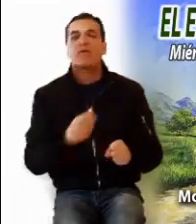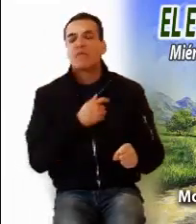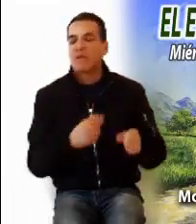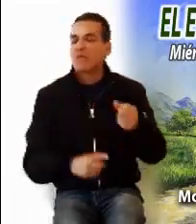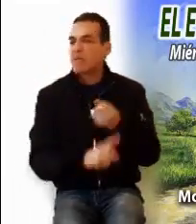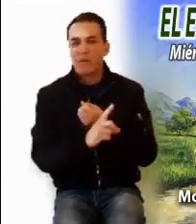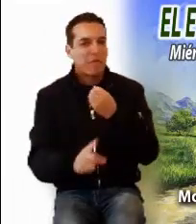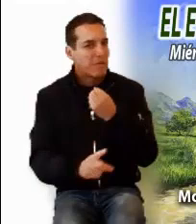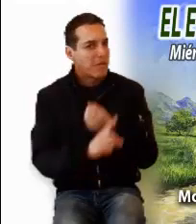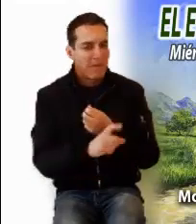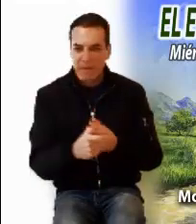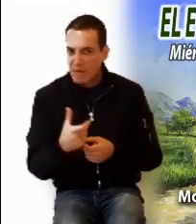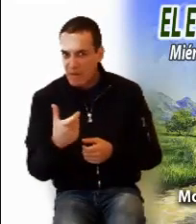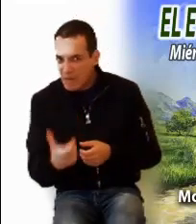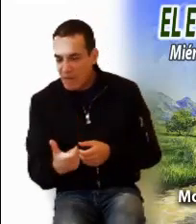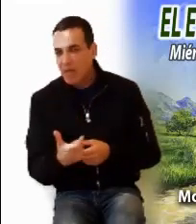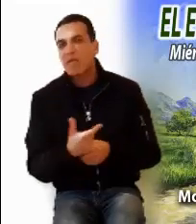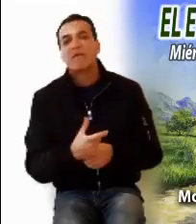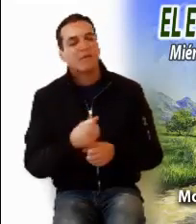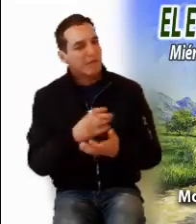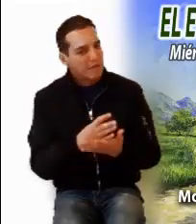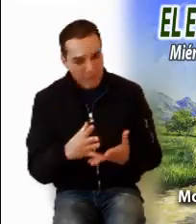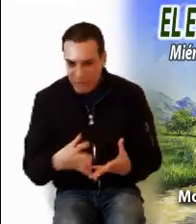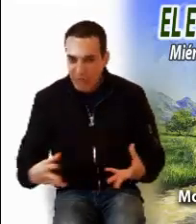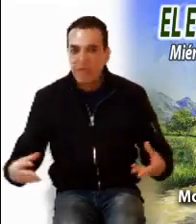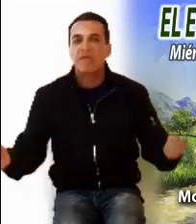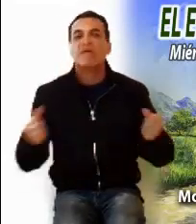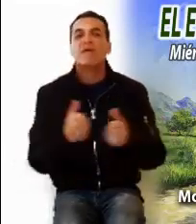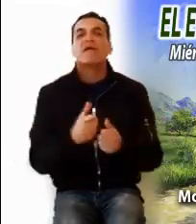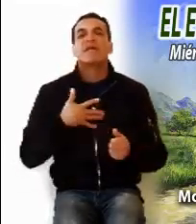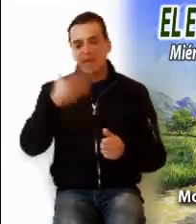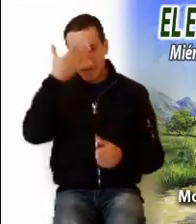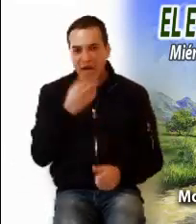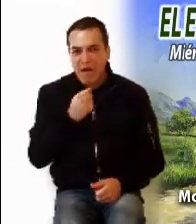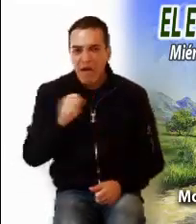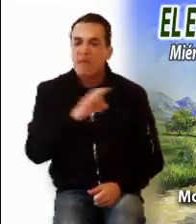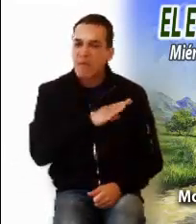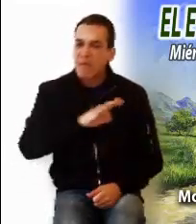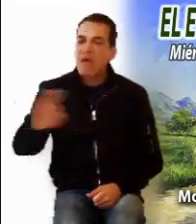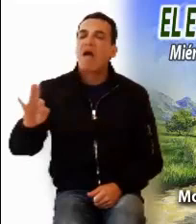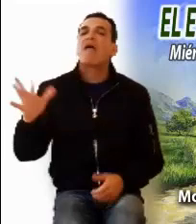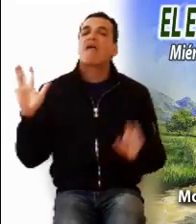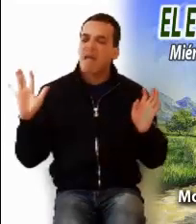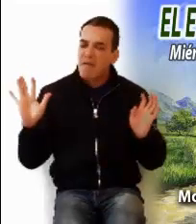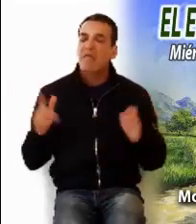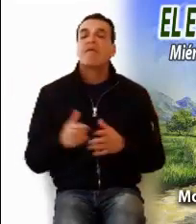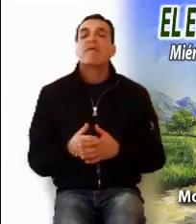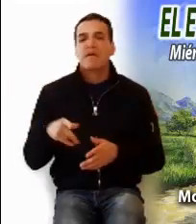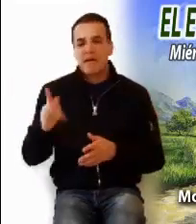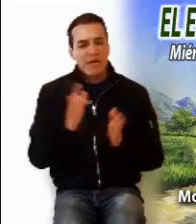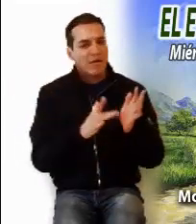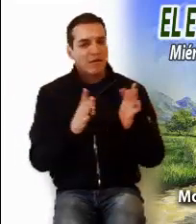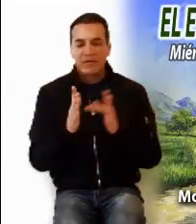problemas económicos y materiales, amén de conseguir un poco de fama en esta empresa.